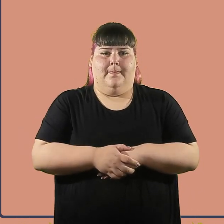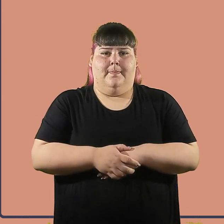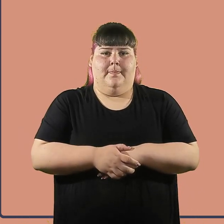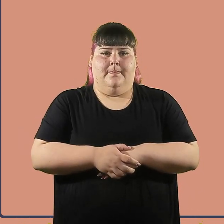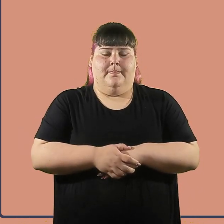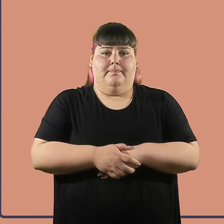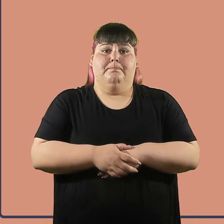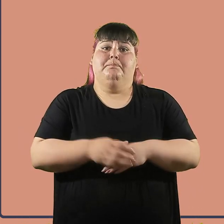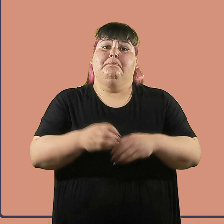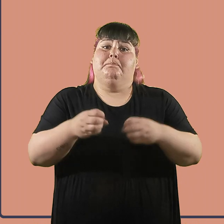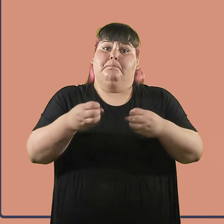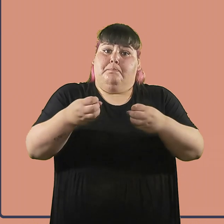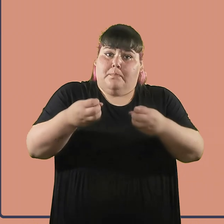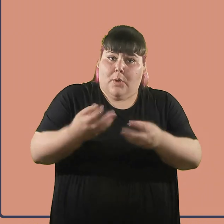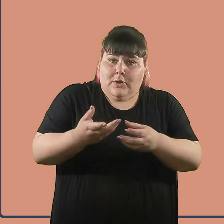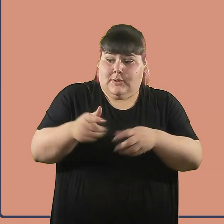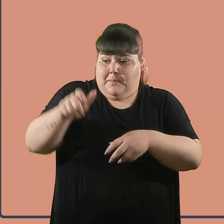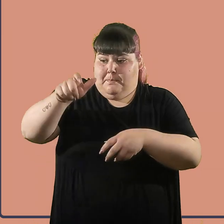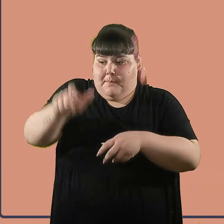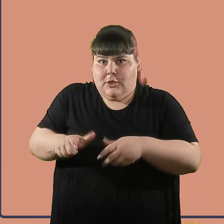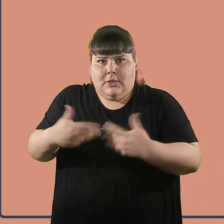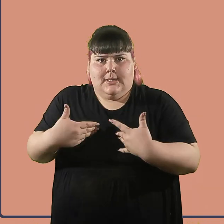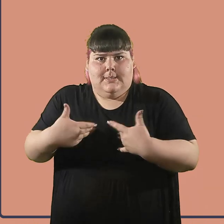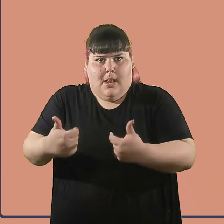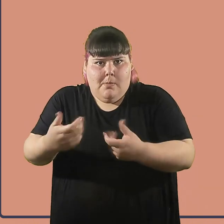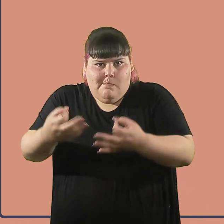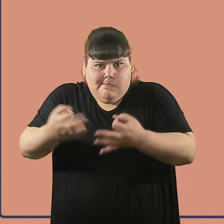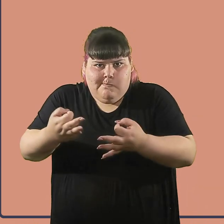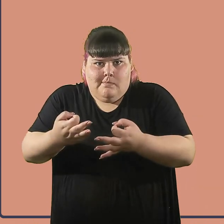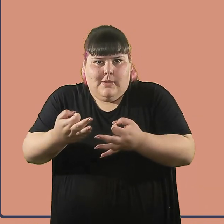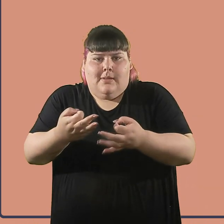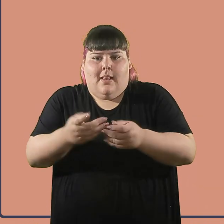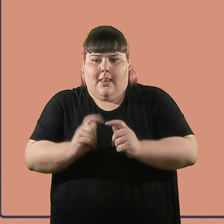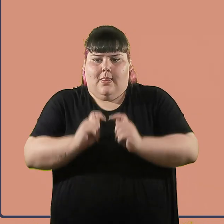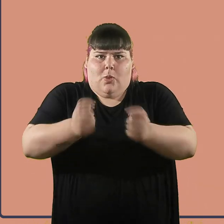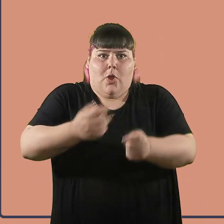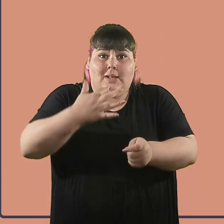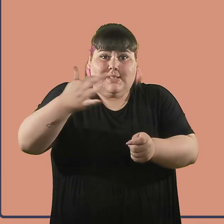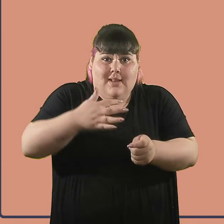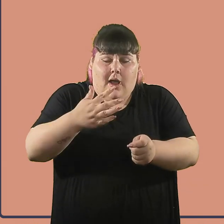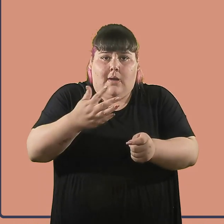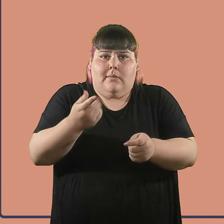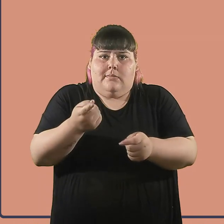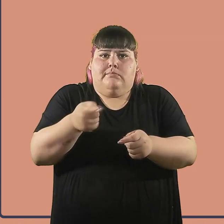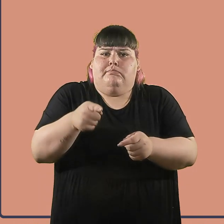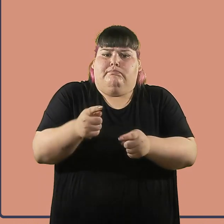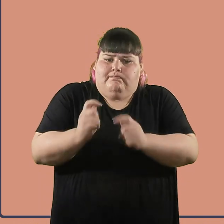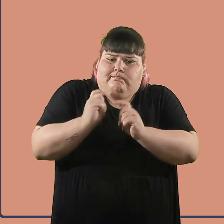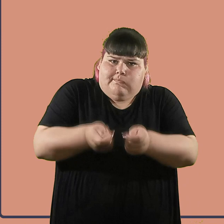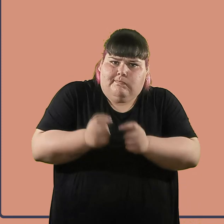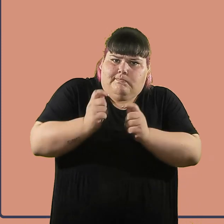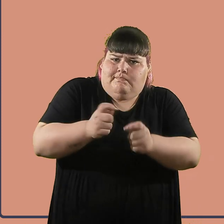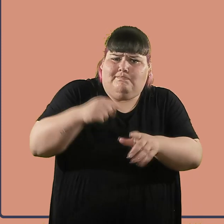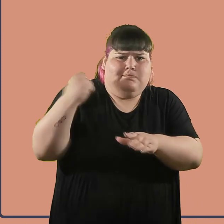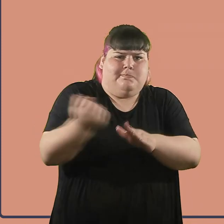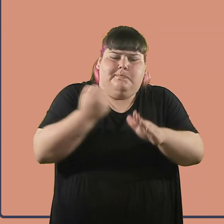Es por eso que las donaciones regulares de sangre de personas sanas son imprescindibles para garantizar